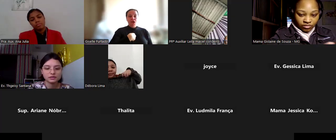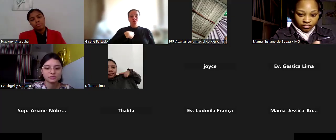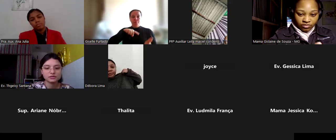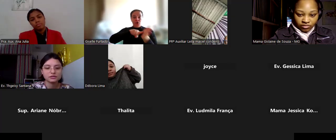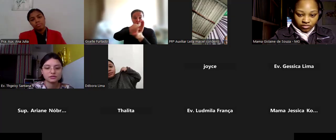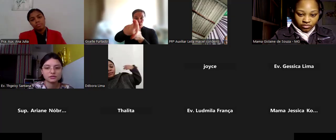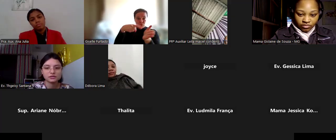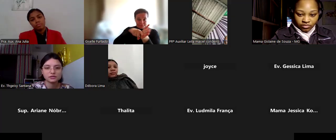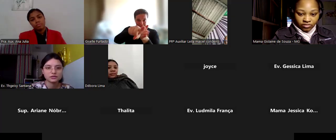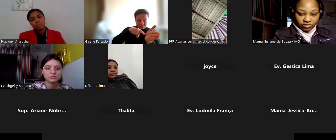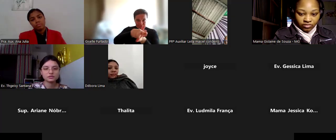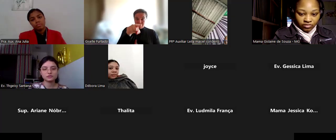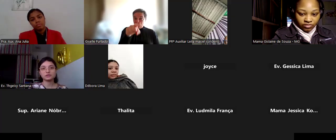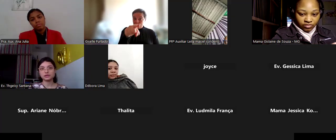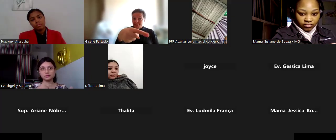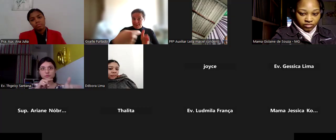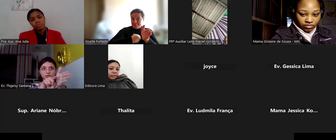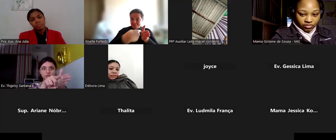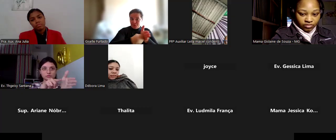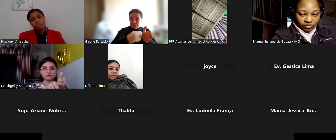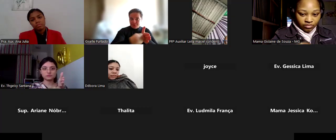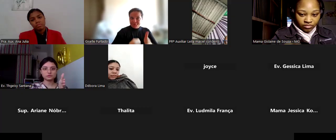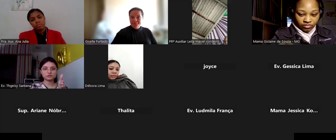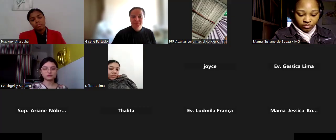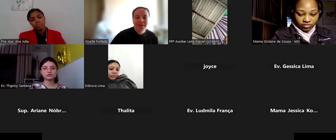Eu pergunto. Você pergunta. Ok.